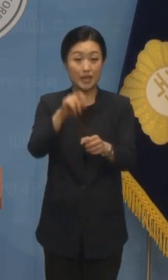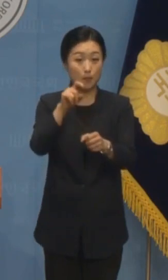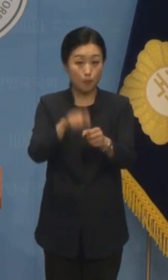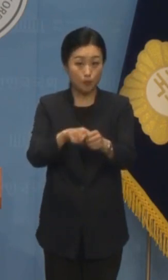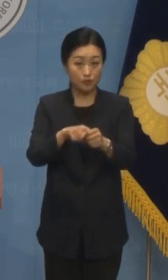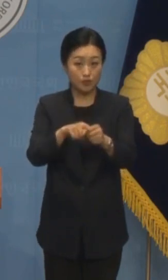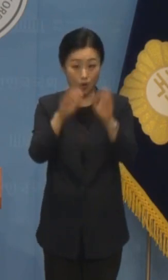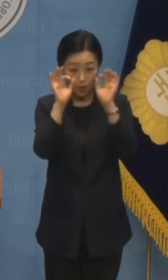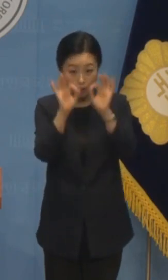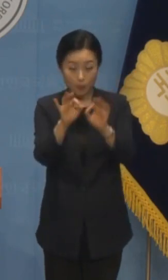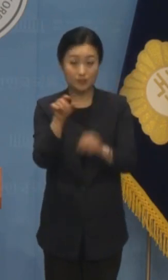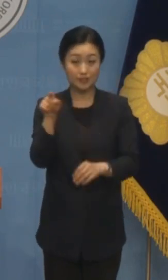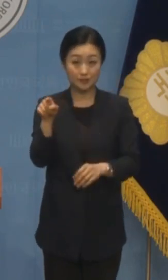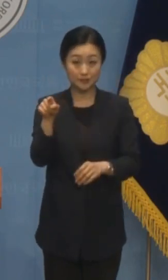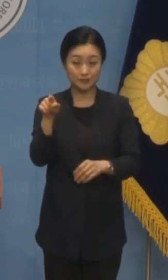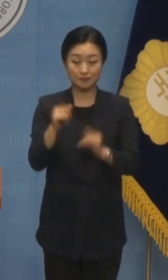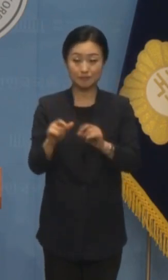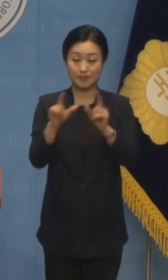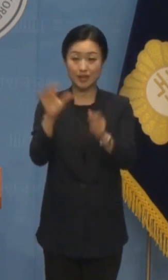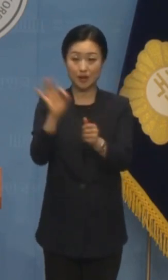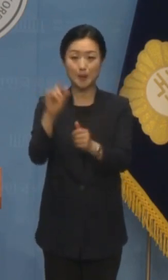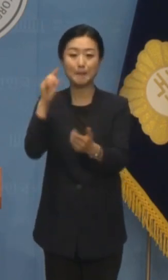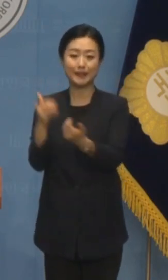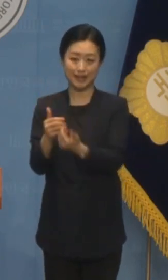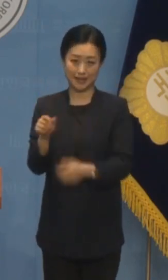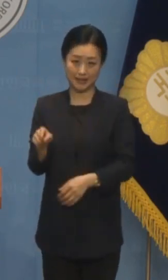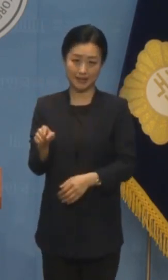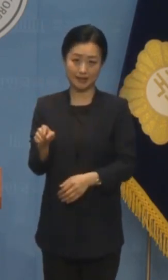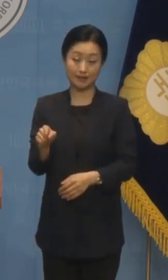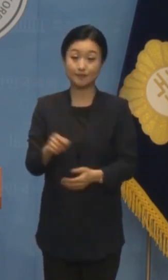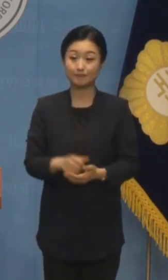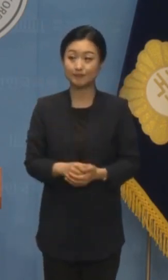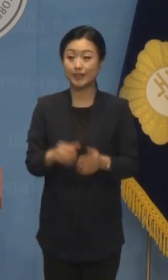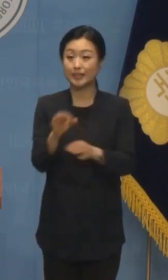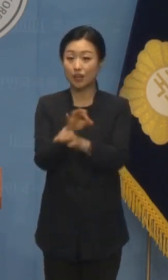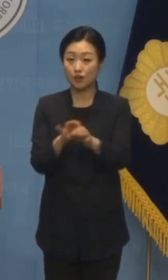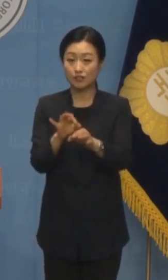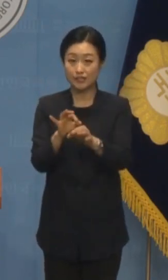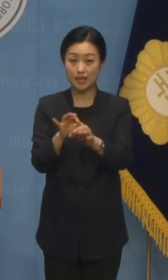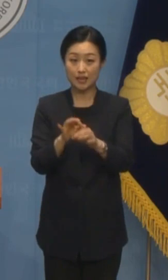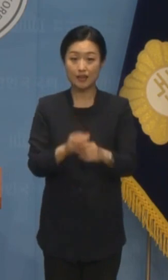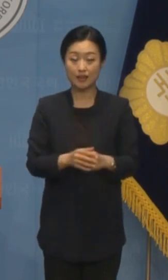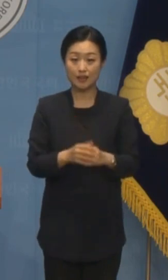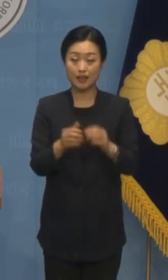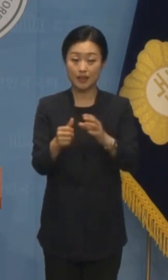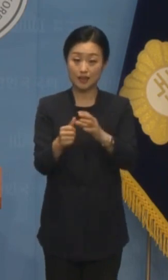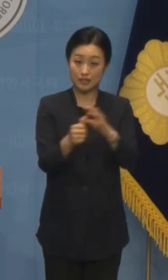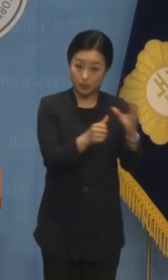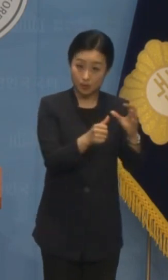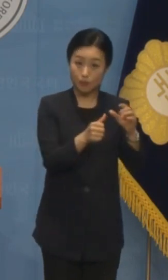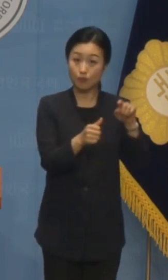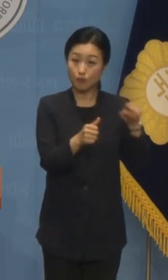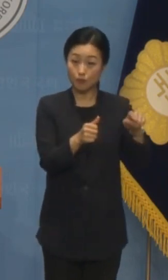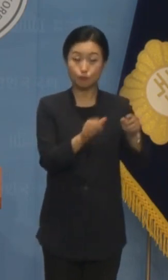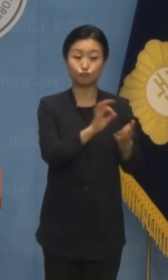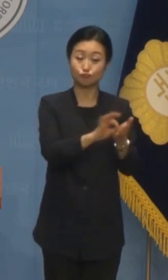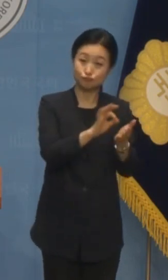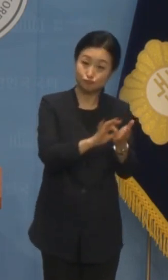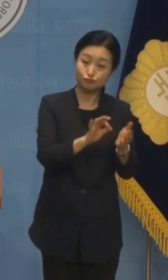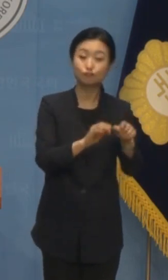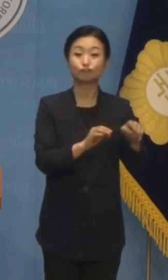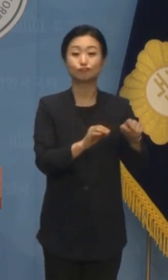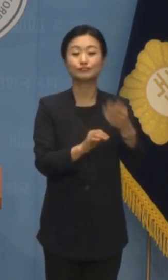보는 입장은 민생회복지원금을 반대합니다. 경제를 민생을 위한 수단으로 보는 입장은